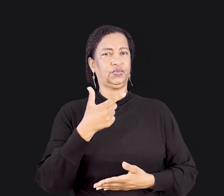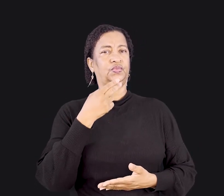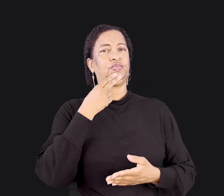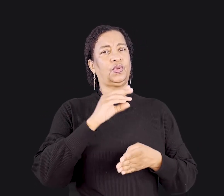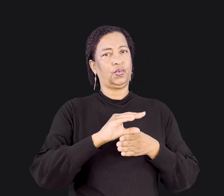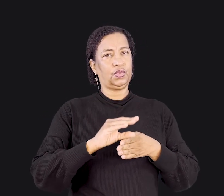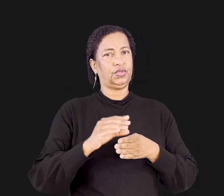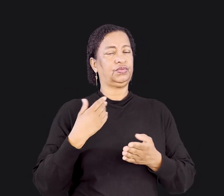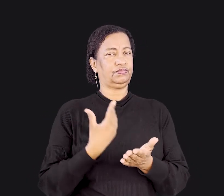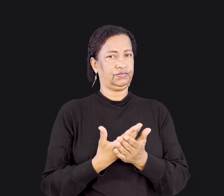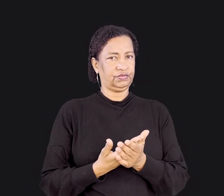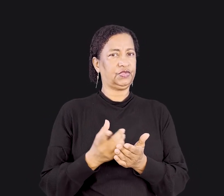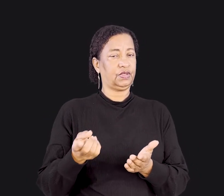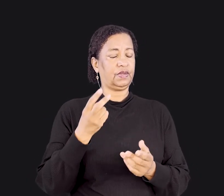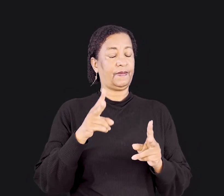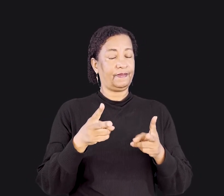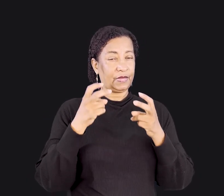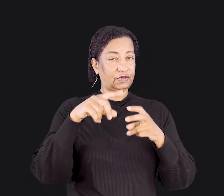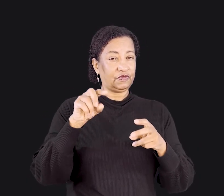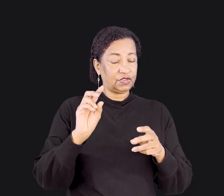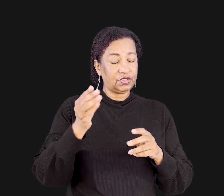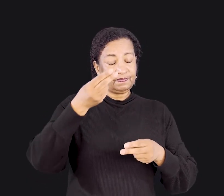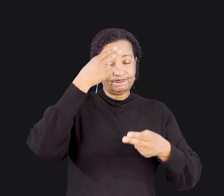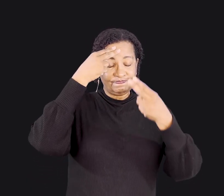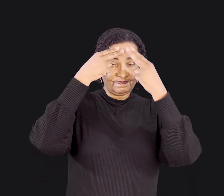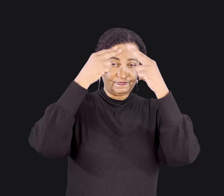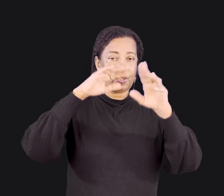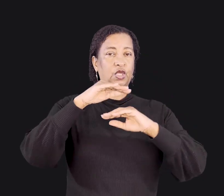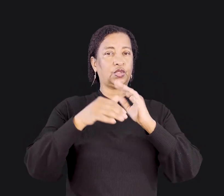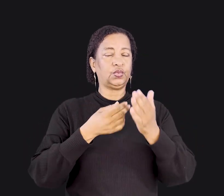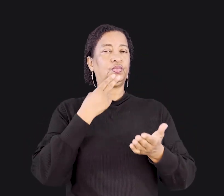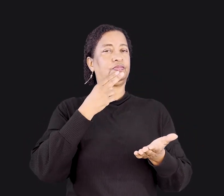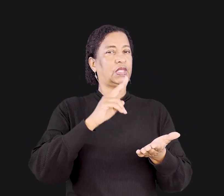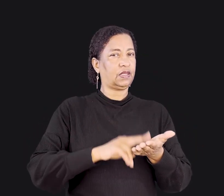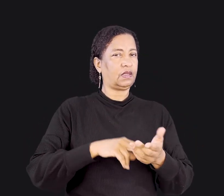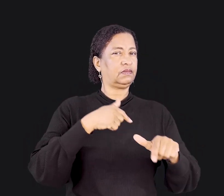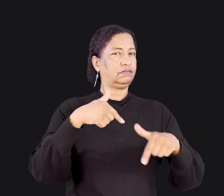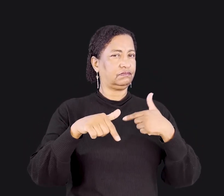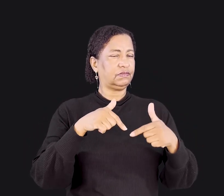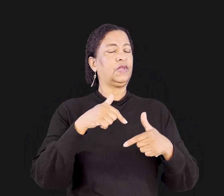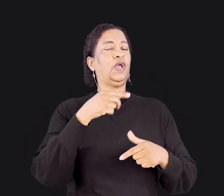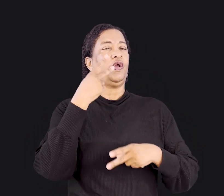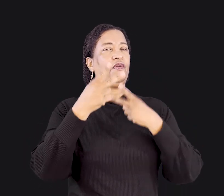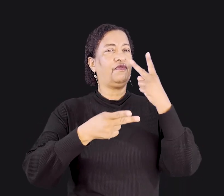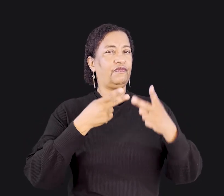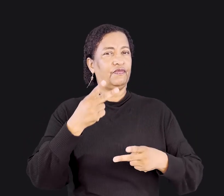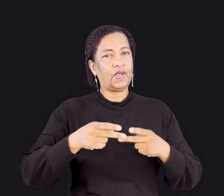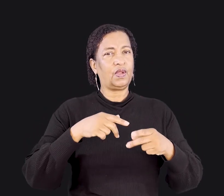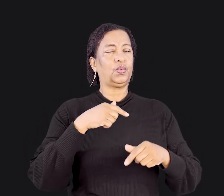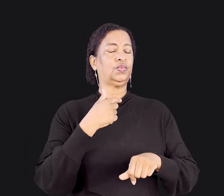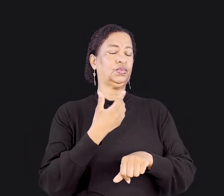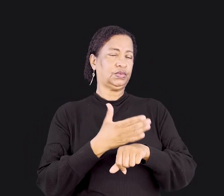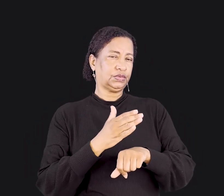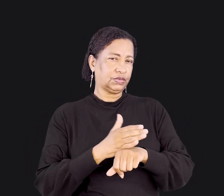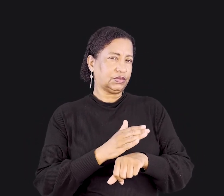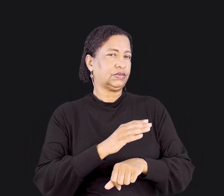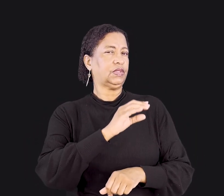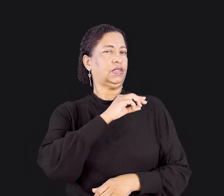que você guardou o que Paulo falou nesta carta a respeito da tarefa e do treinamento do ministro, da sua confiança e do